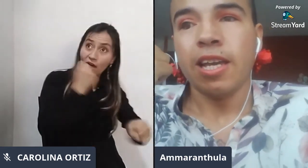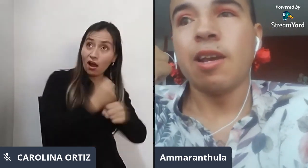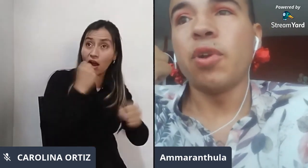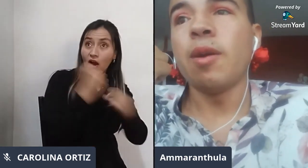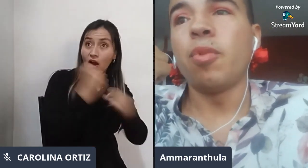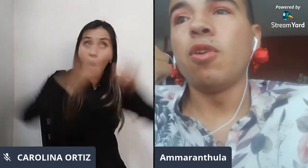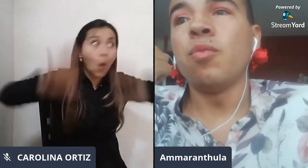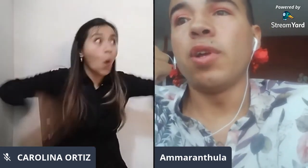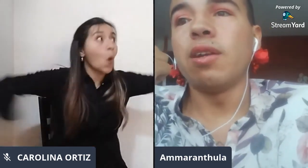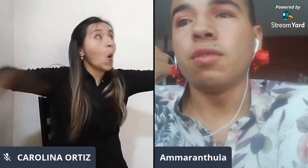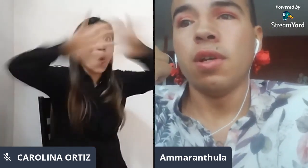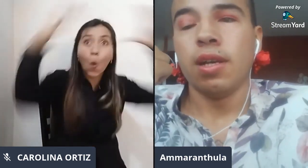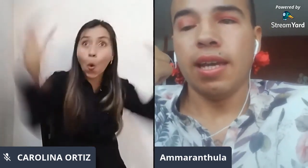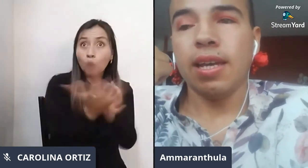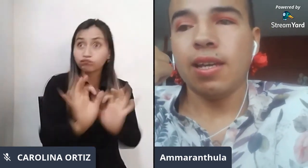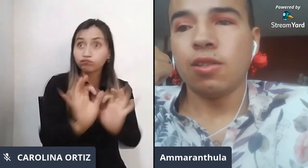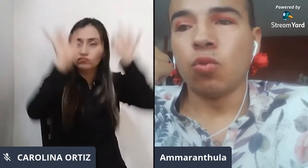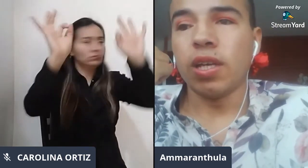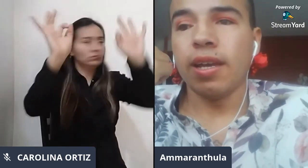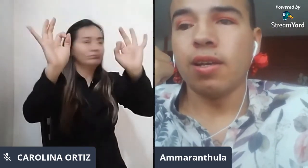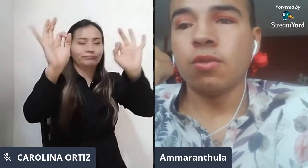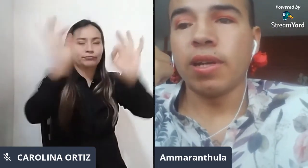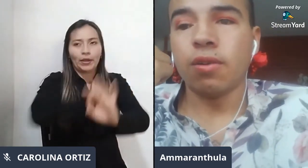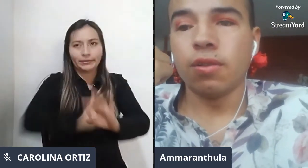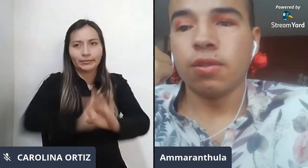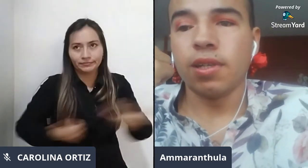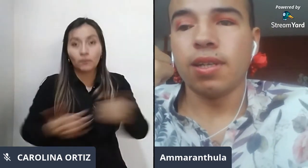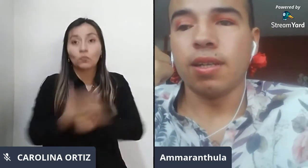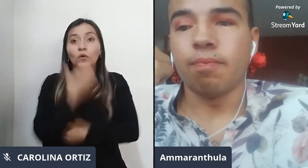¿sí? Y que, por ejemplo, los modelos